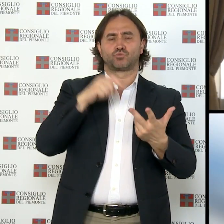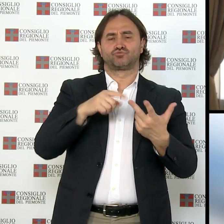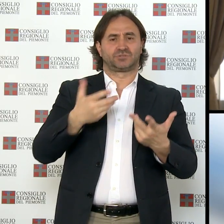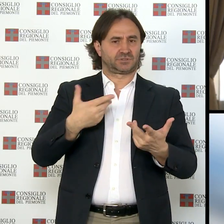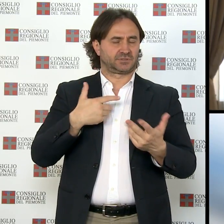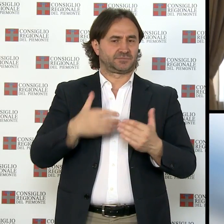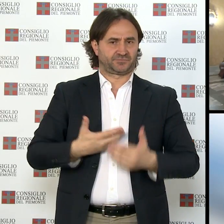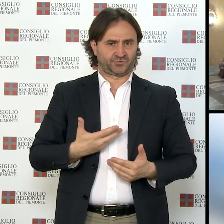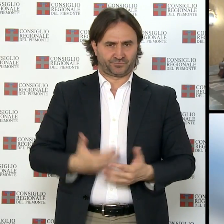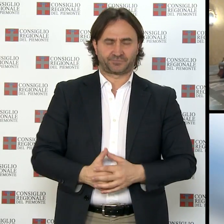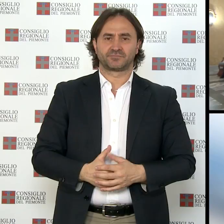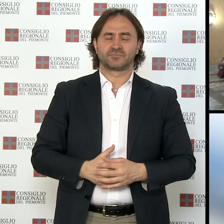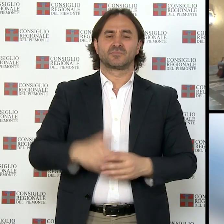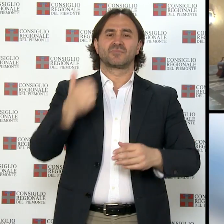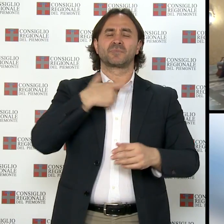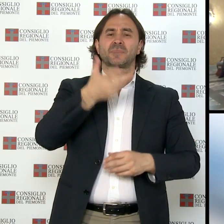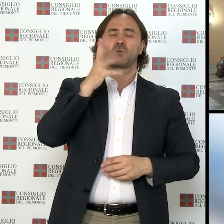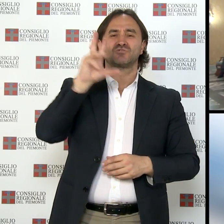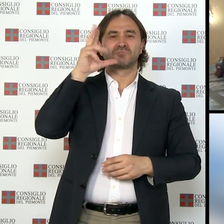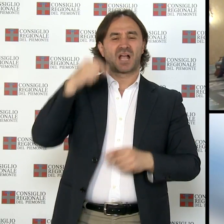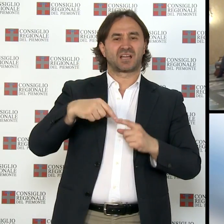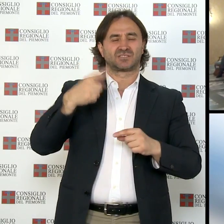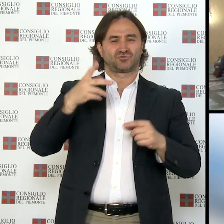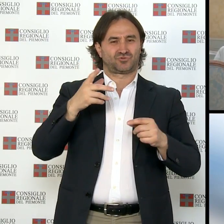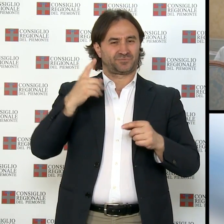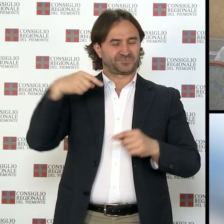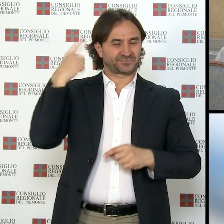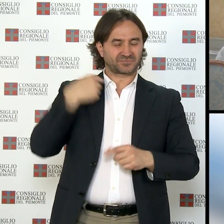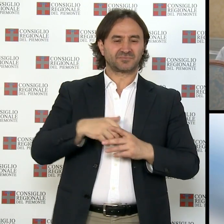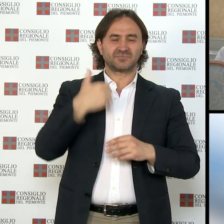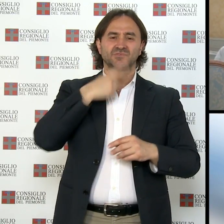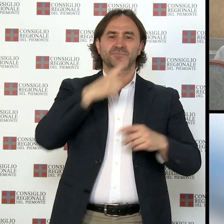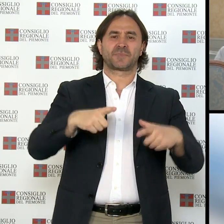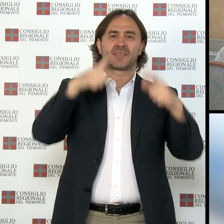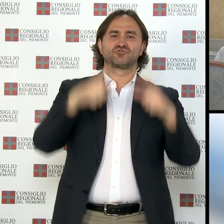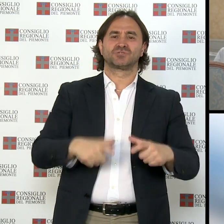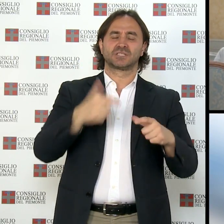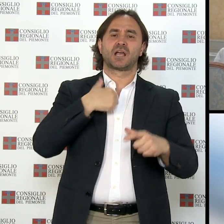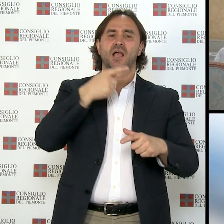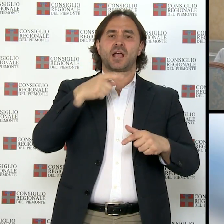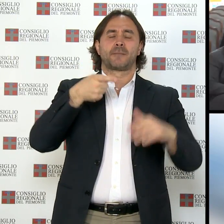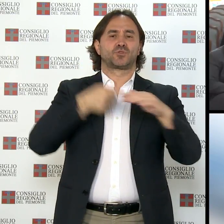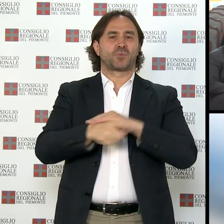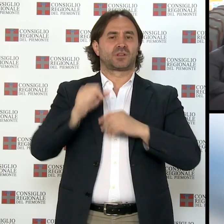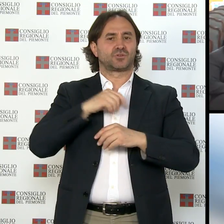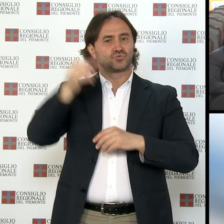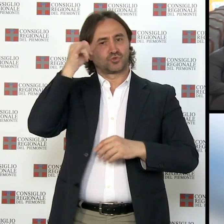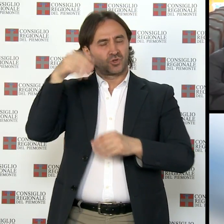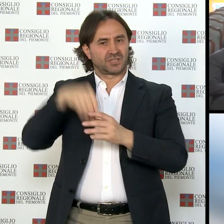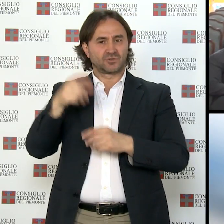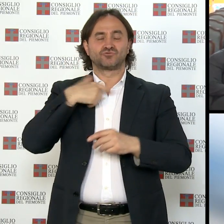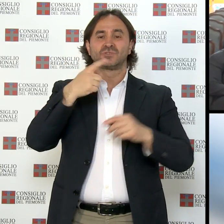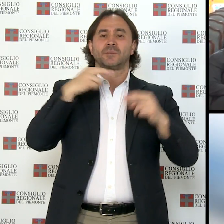Il 15 marzo sono state ricevute in Consiglio regionale le organizzazioni sindacali della città metropolitana di Torino, che dopo la riforma